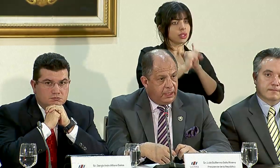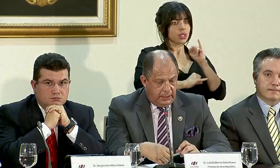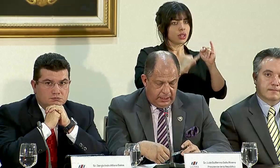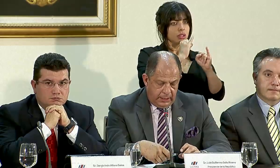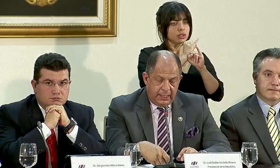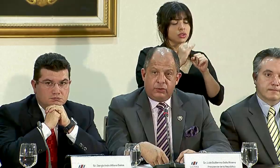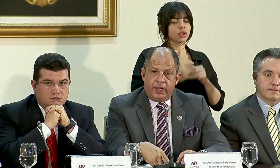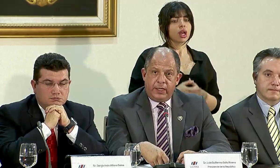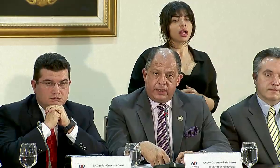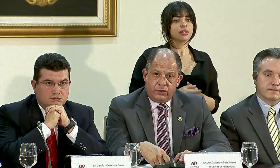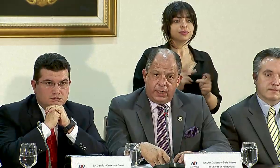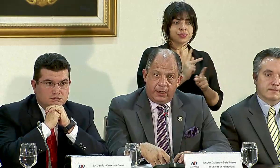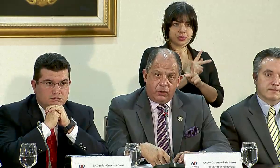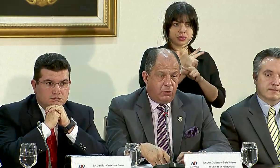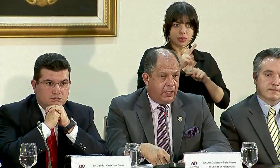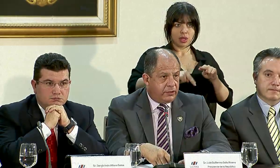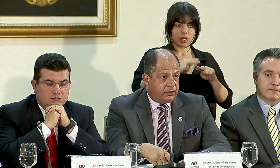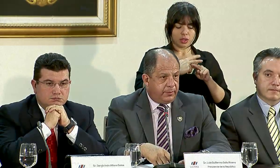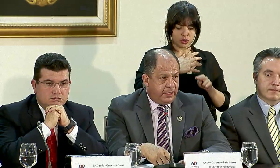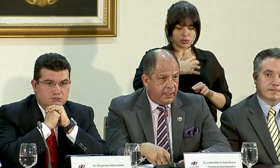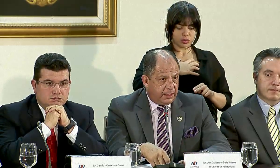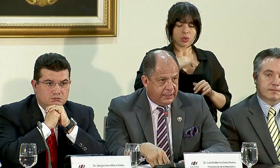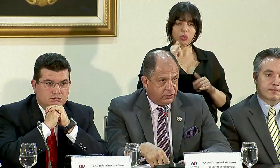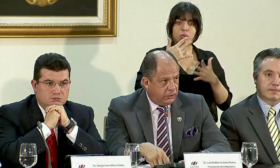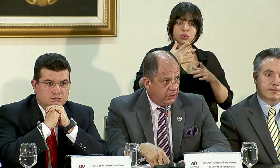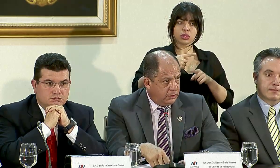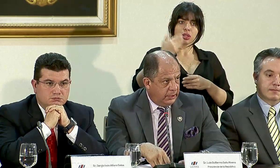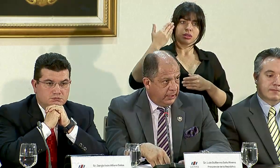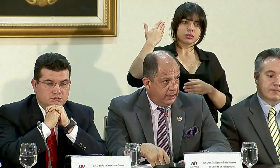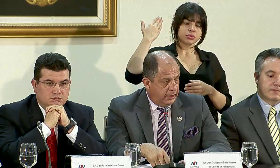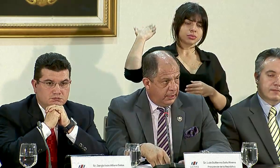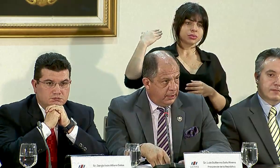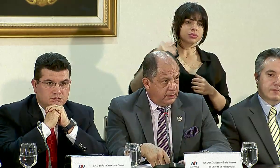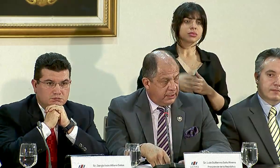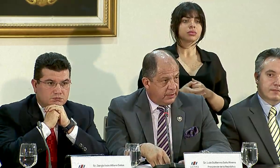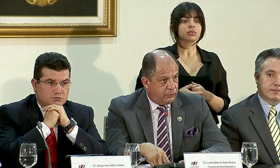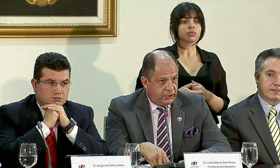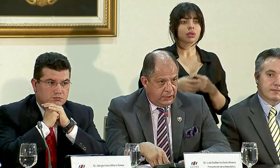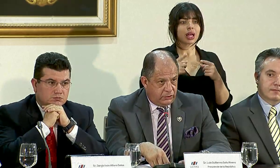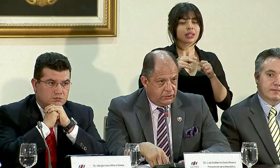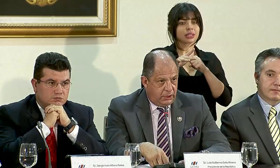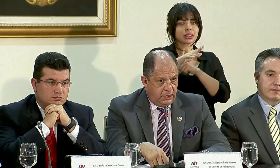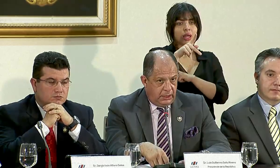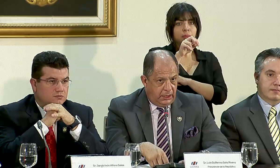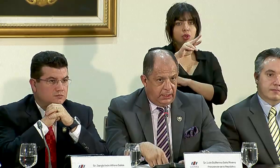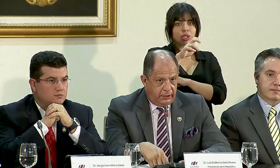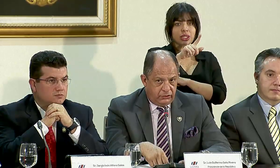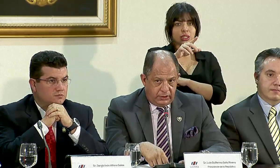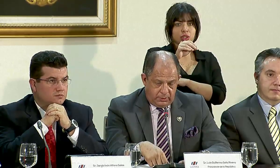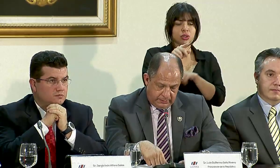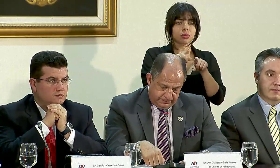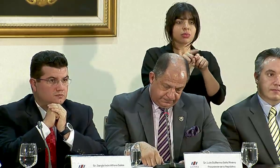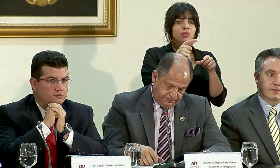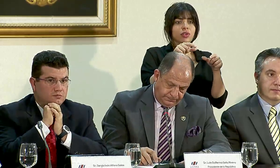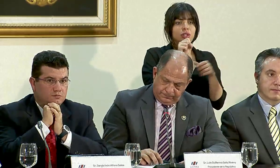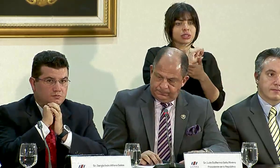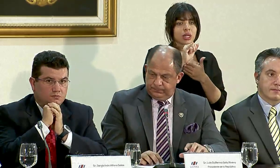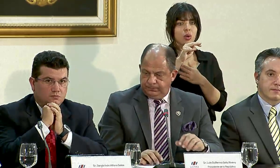internacional la soberanía nacional, como lo ha hecho también en el caso de Isla Portillos y el río San